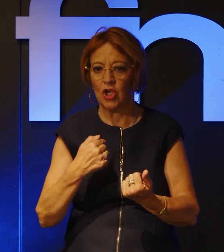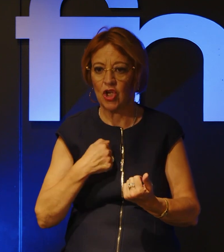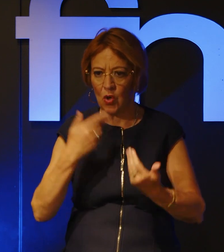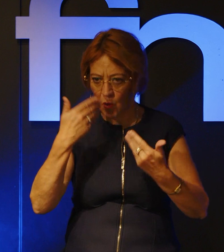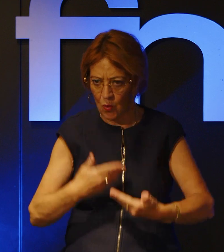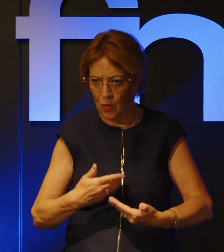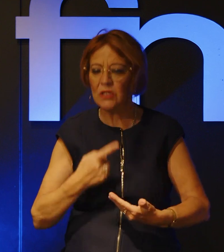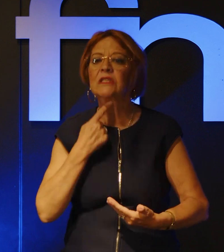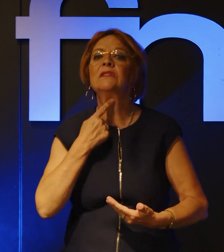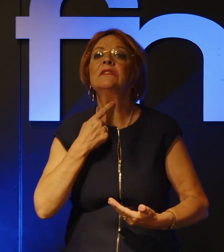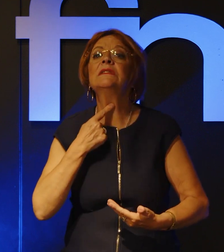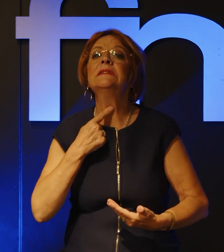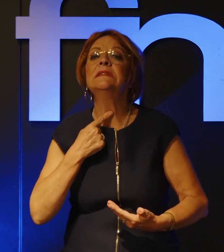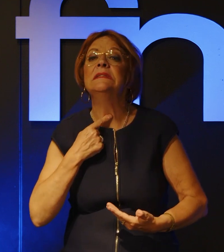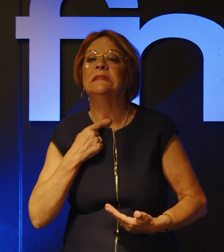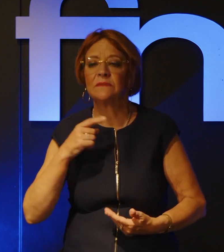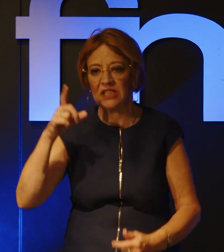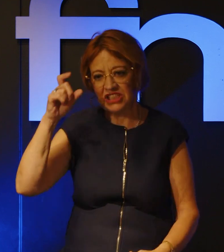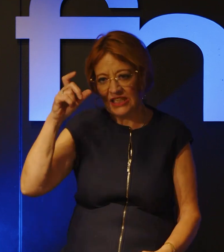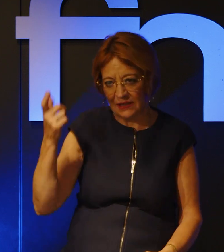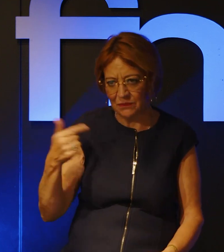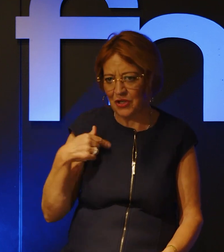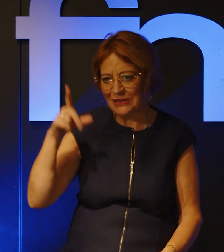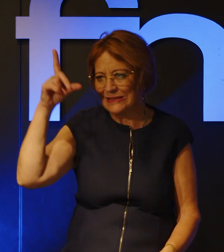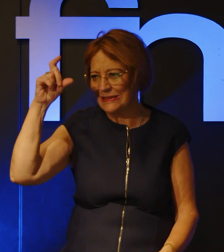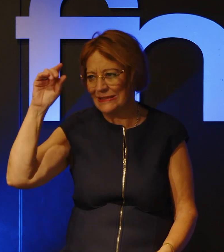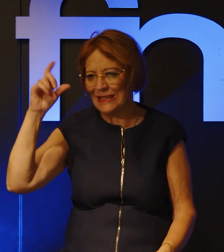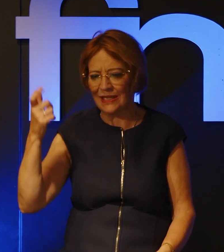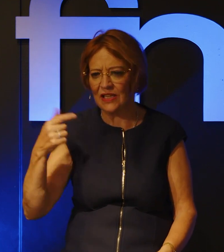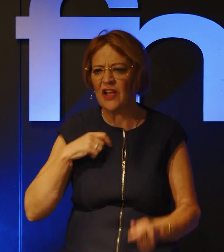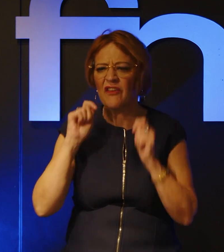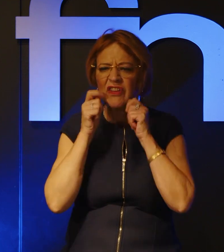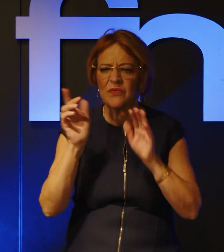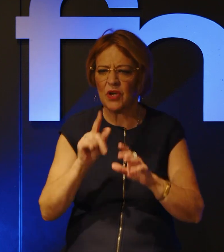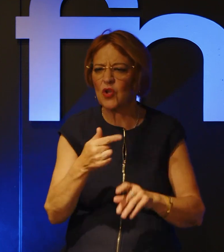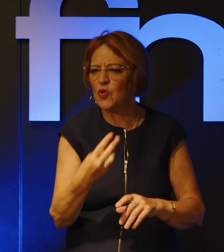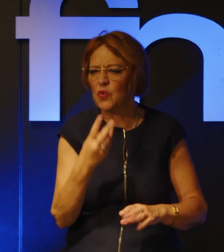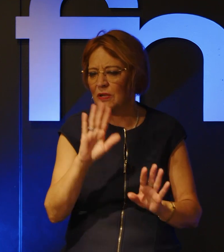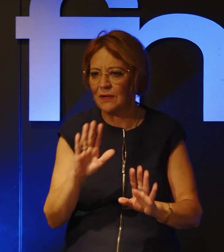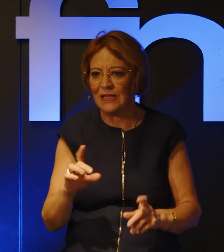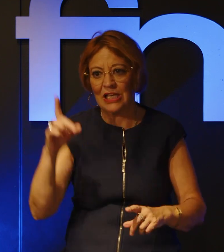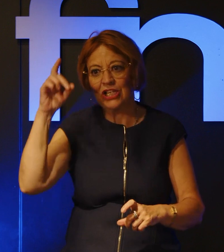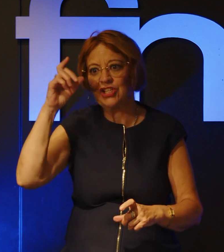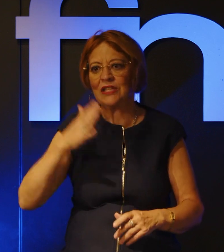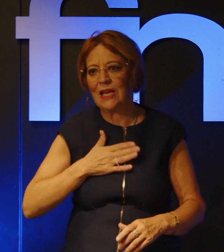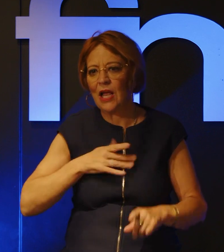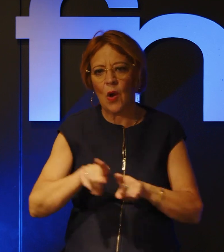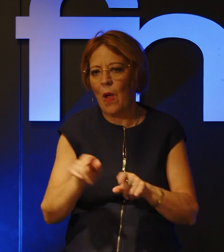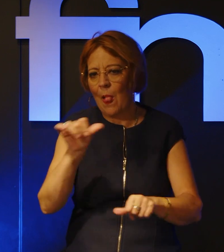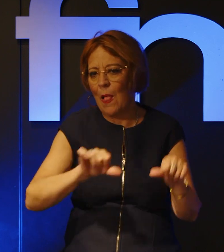utilizadora à Vida do Instagram eu gosto do Instagram não gosto Facebook nem Twitter mas Instagram para mim é um